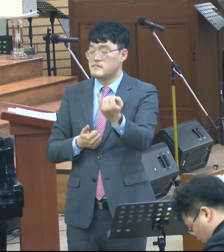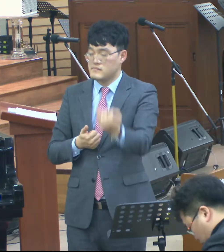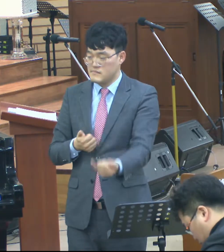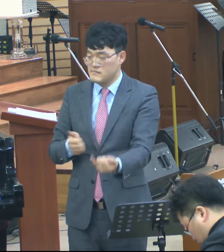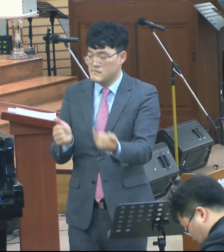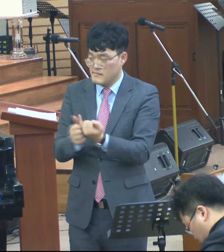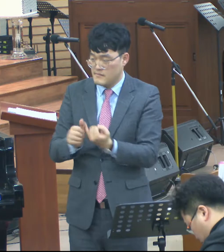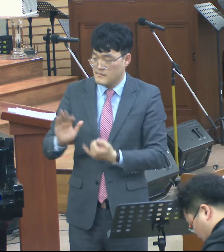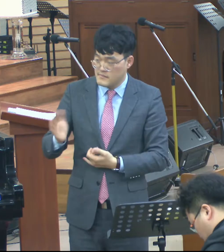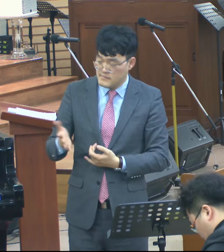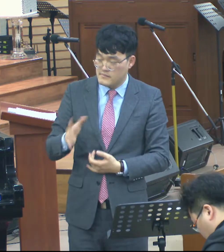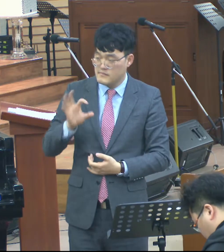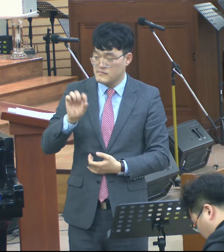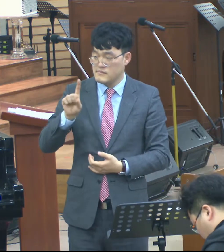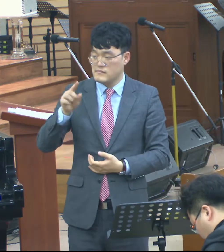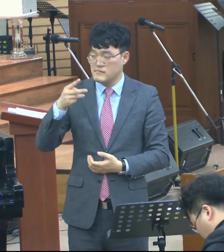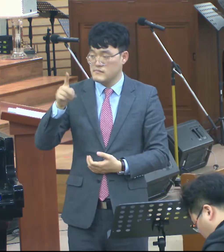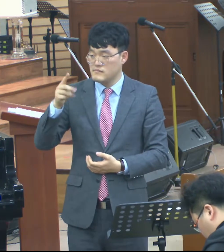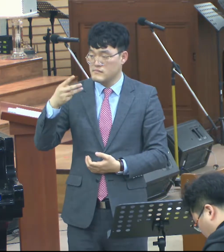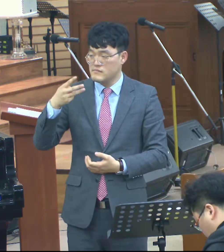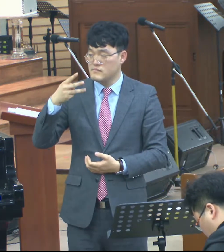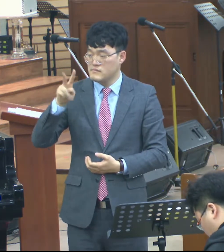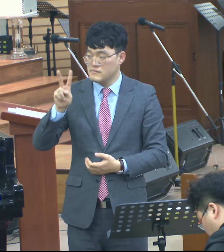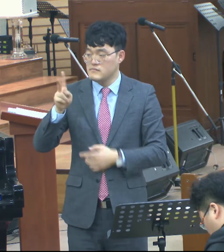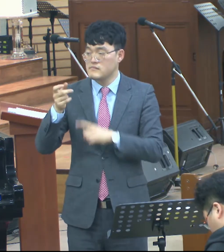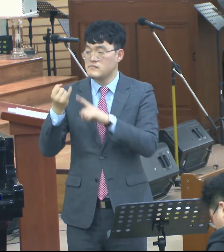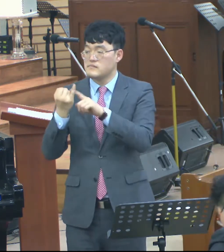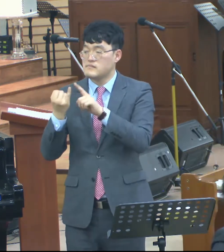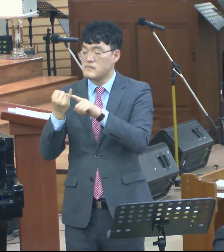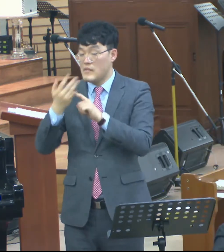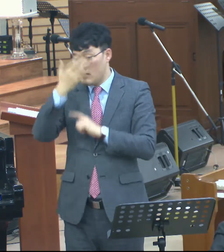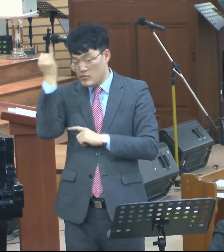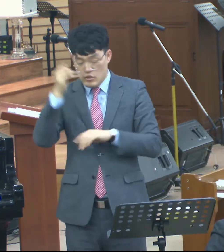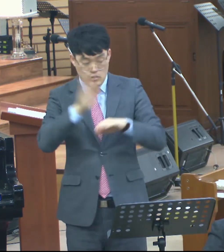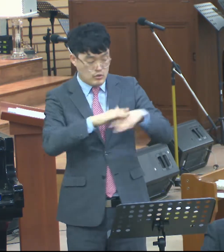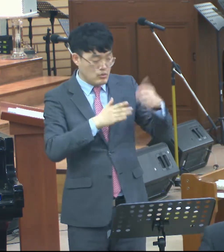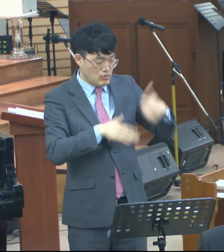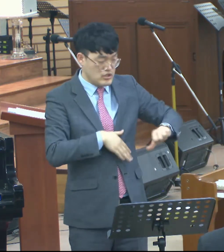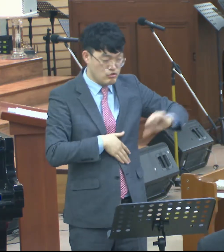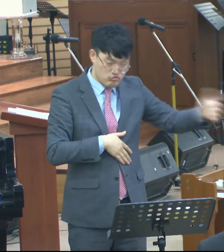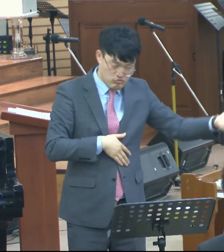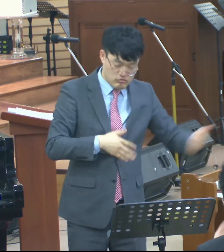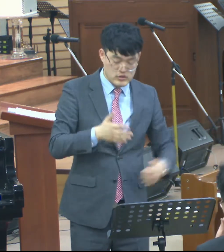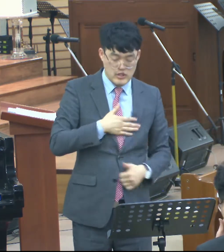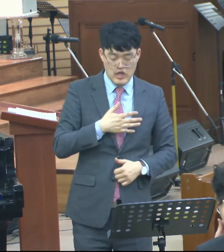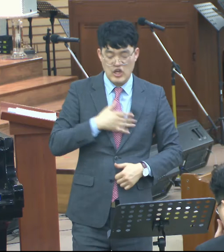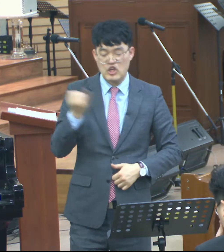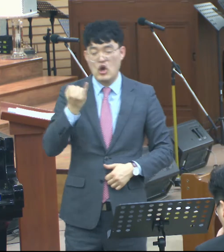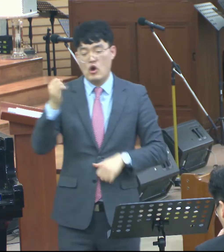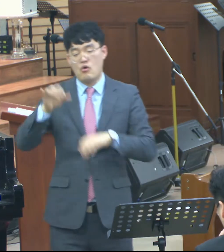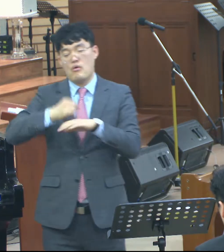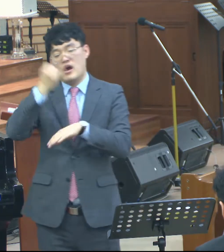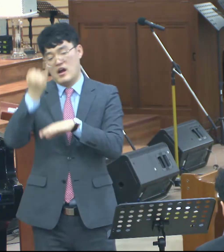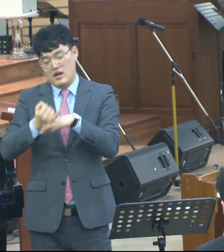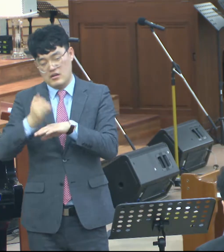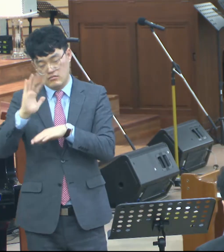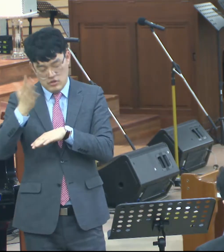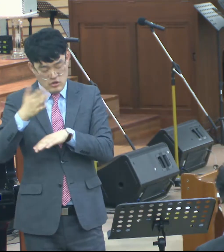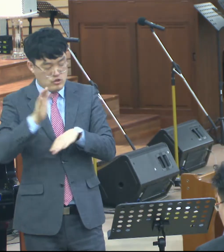아들 왕이 죽으니까 자기가 왕이 돼서 여왕이 돼가지고 손자들 요아스 빼고 다 죽었어요. 그래서